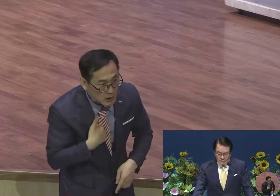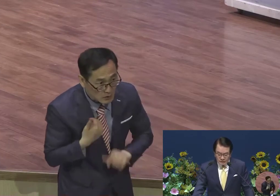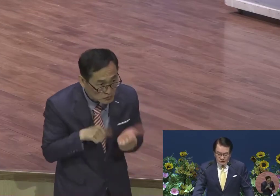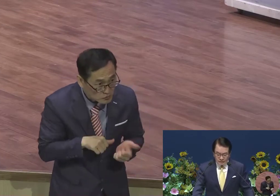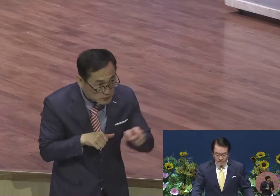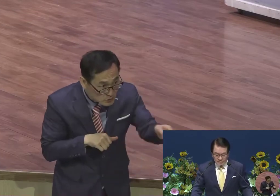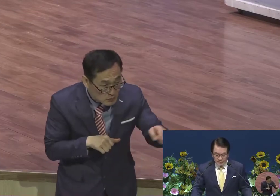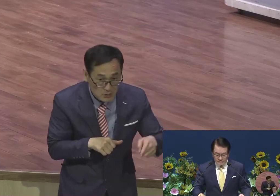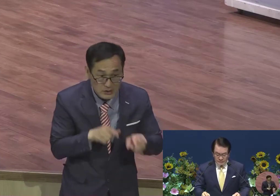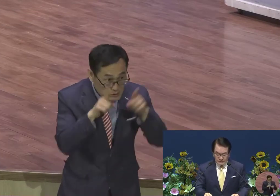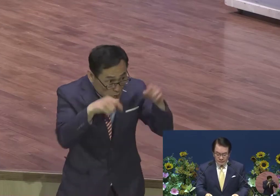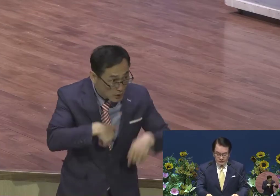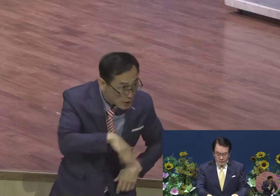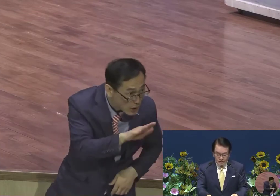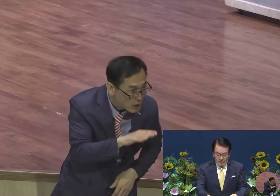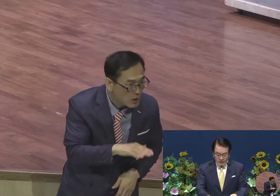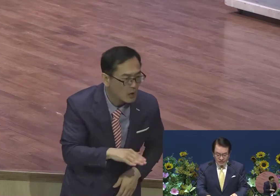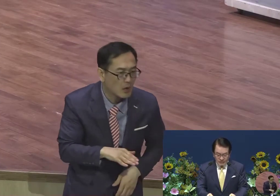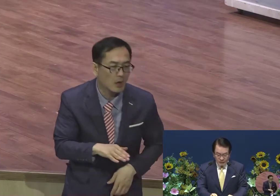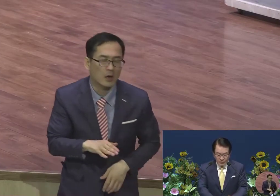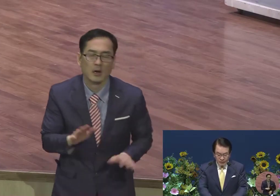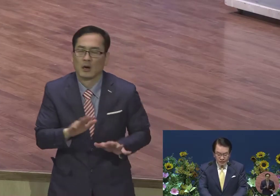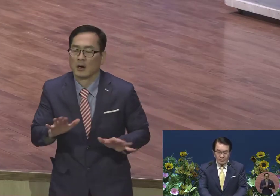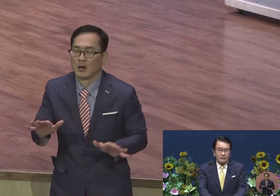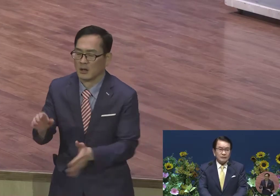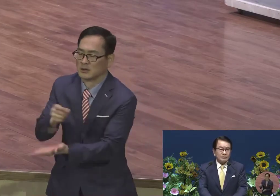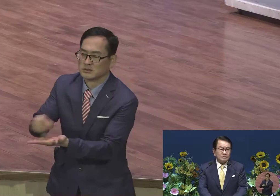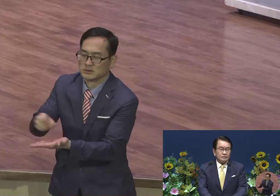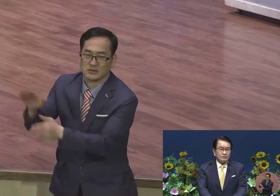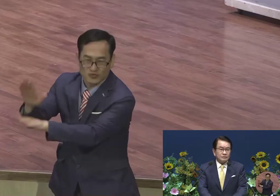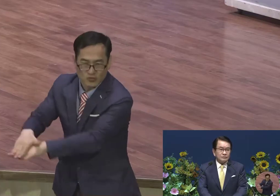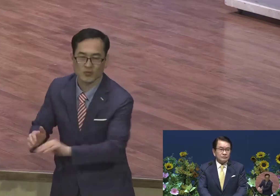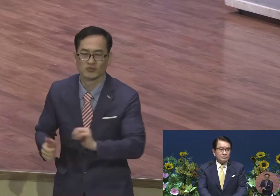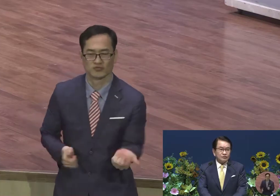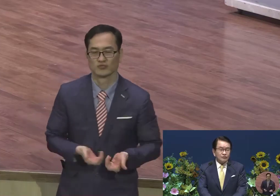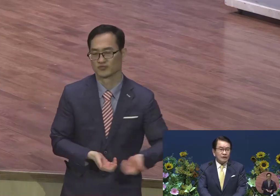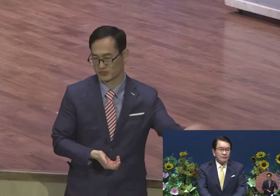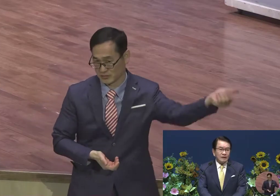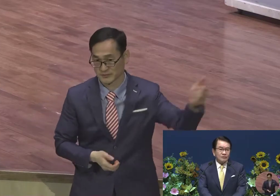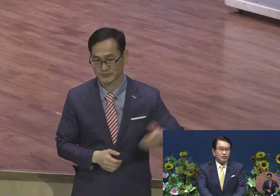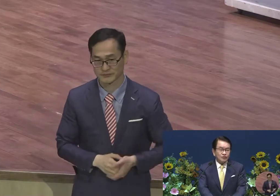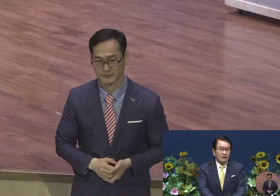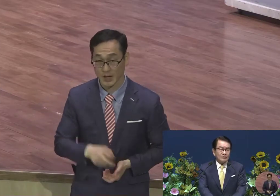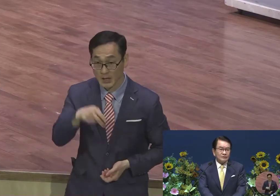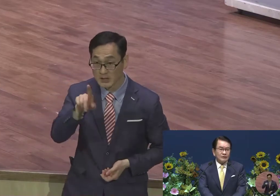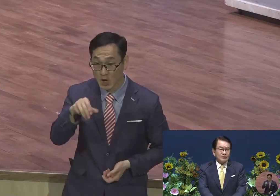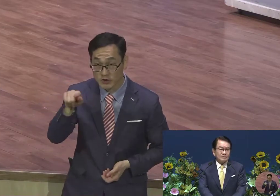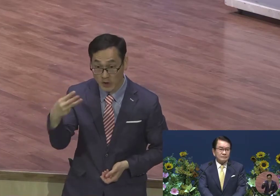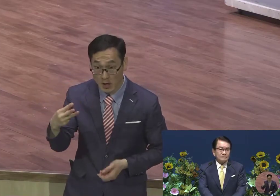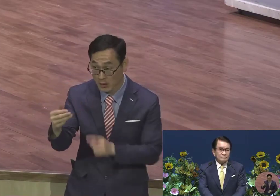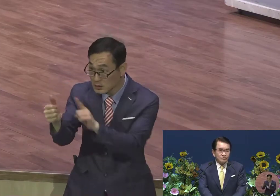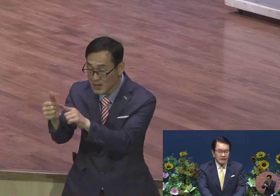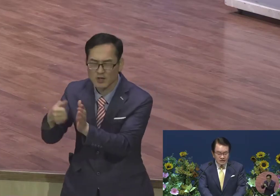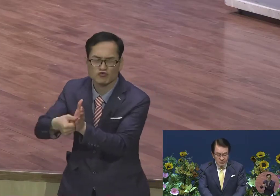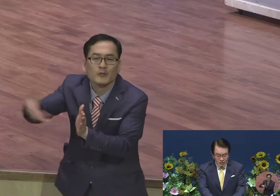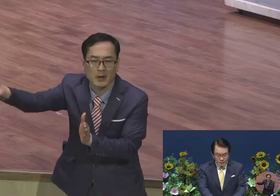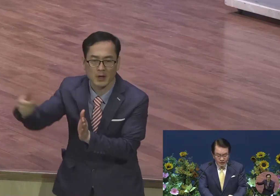성철선이 성철선이 우리나라 최고의 존경할 만한 종견 아닙니까